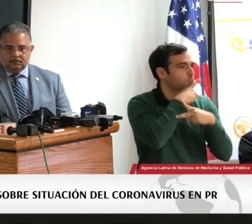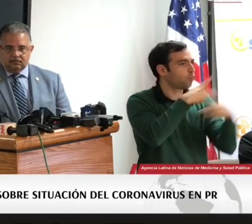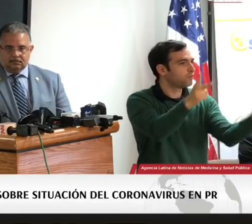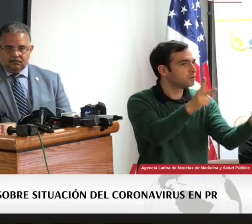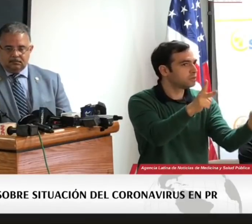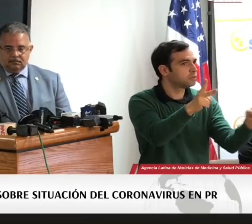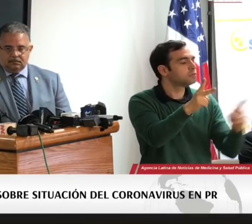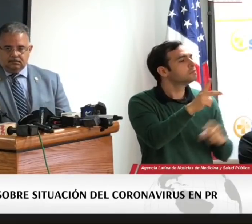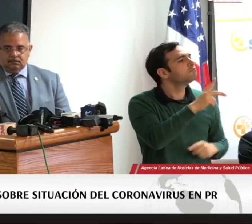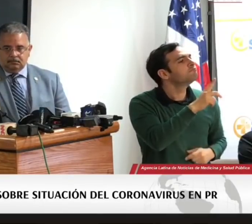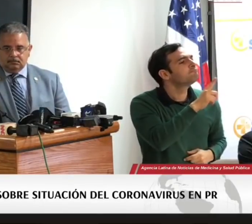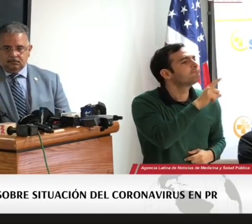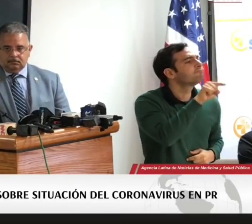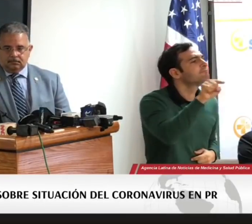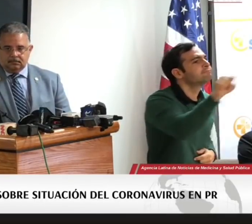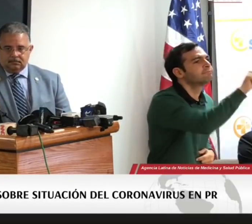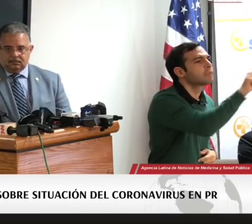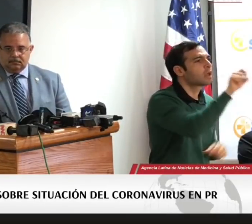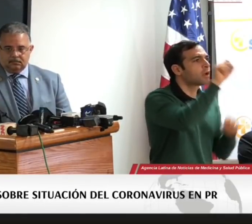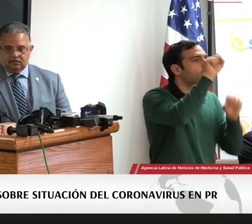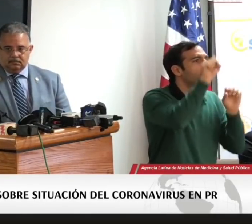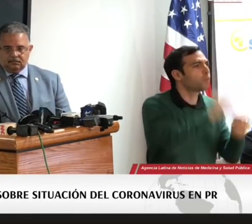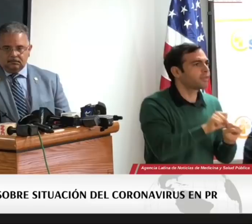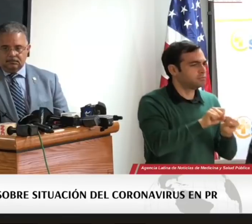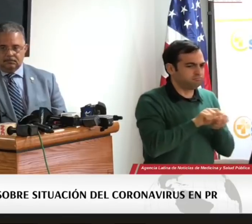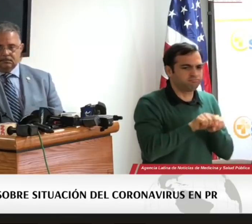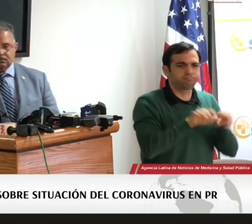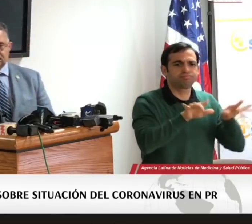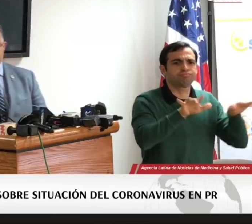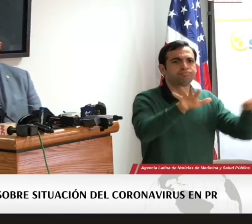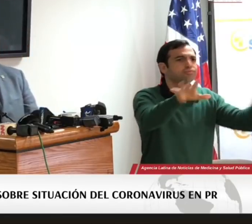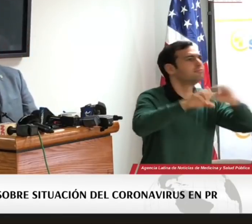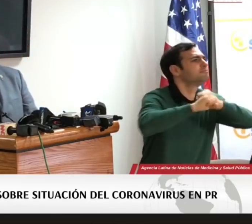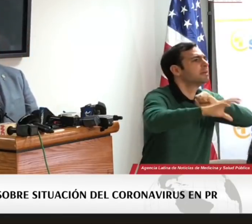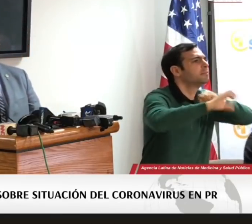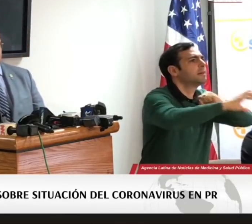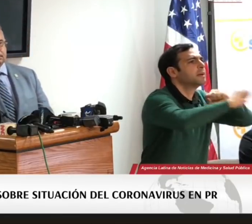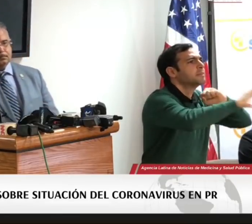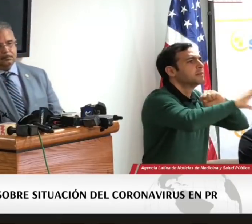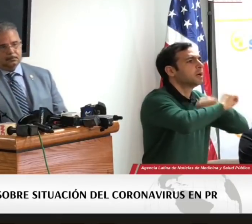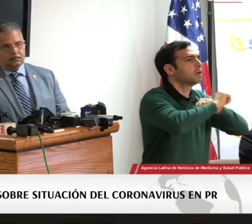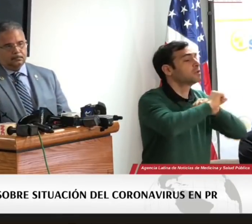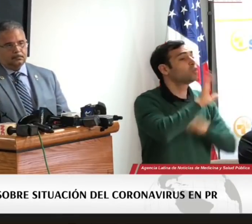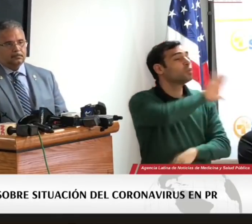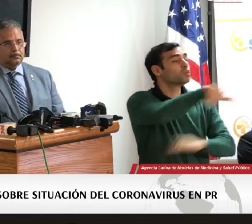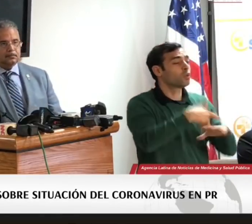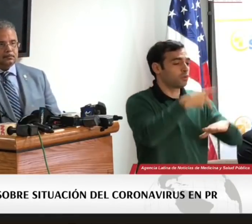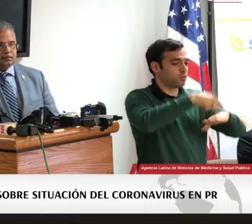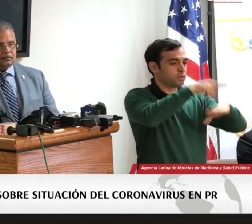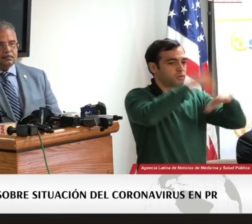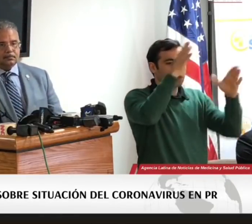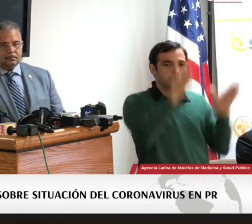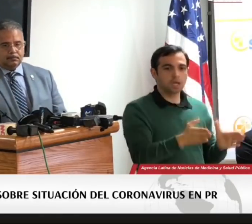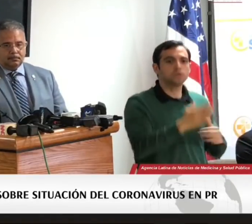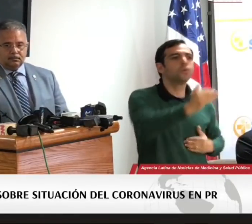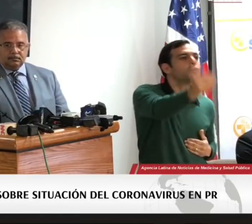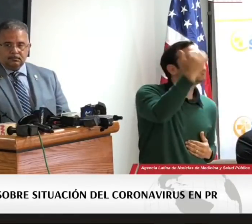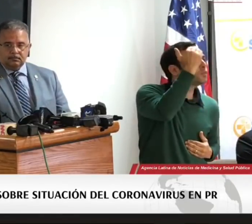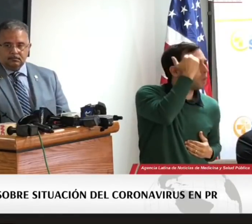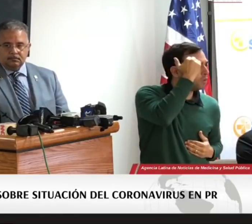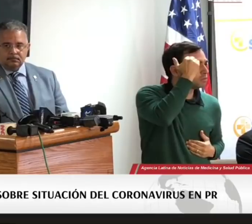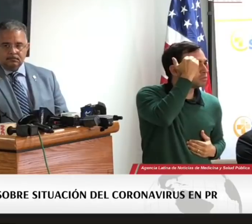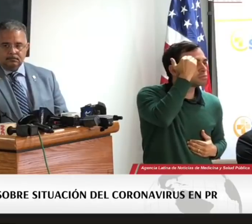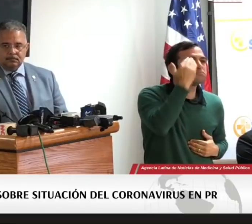puedan de alguna manera replicar esas campañas de prevención para que todos los puertorriqueños sepan a dónde,